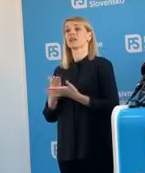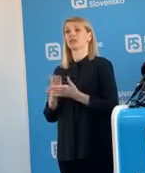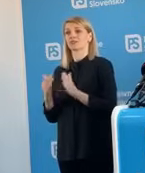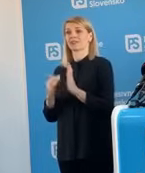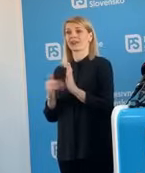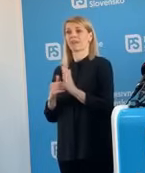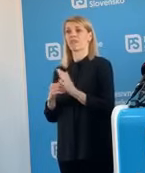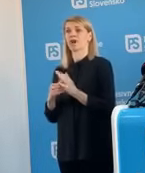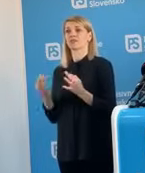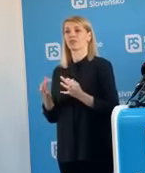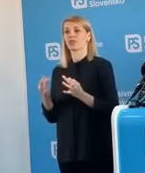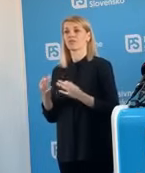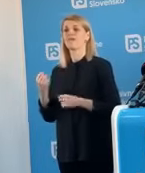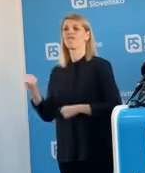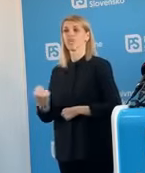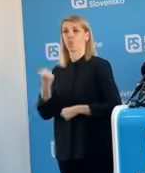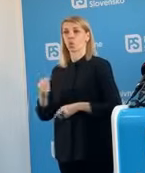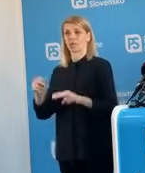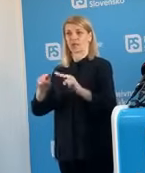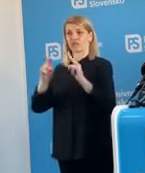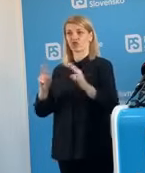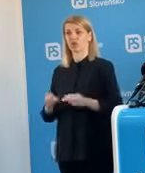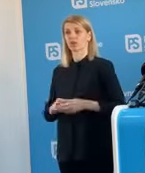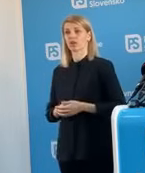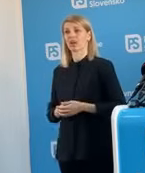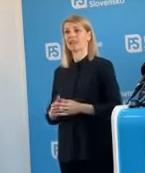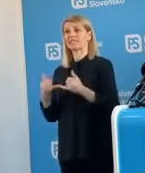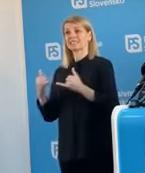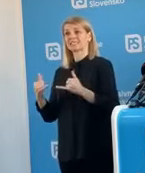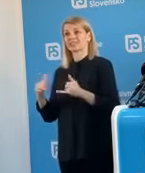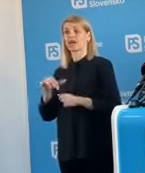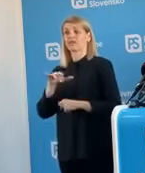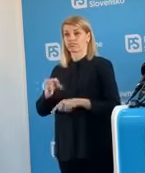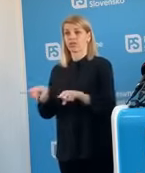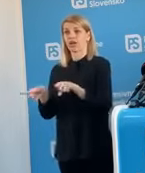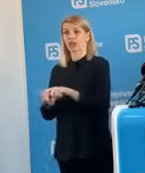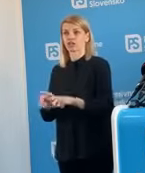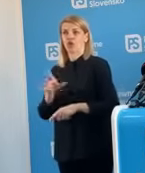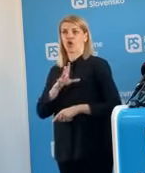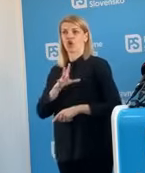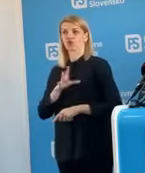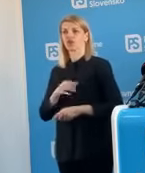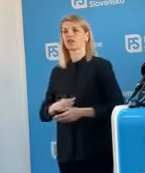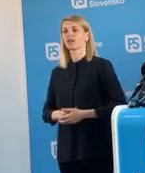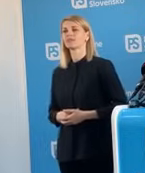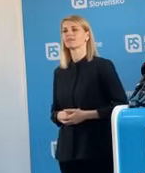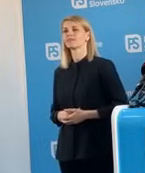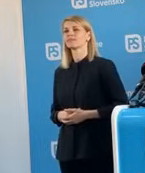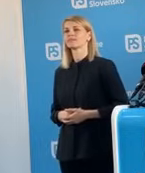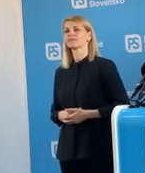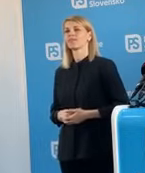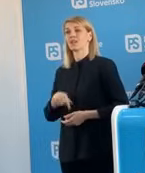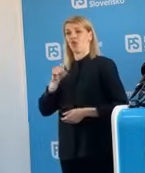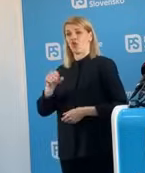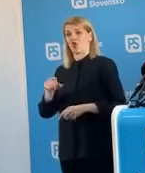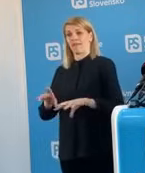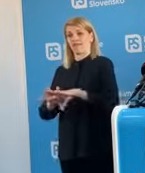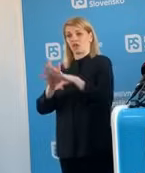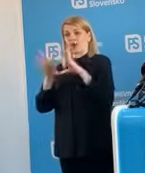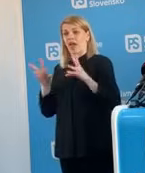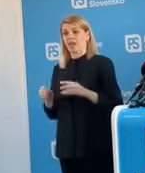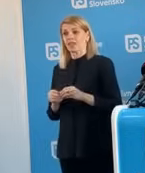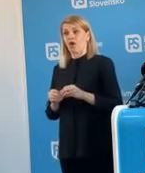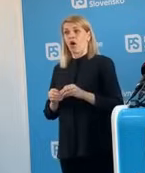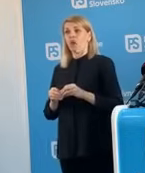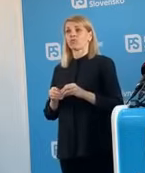fungujúce inštitúcie. A tie sú dnes rovnako ohrozené. Takže napriek tomuto všetkému sa vláda